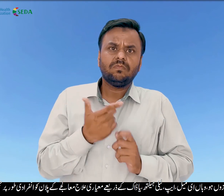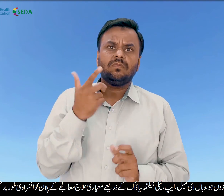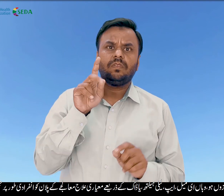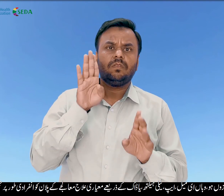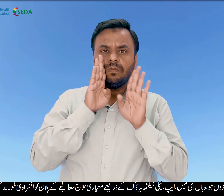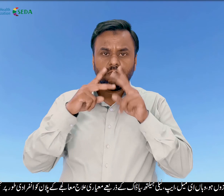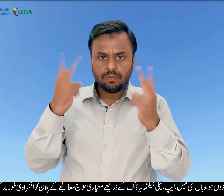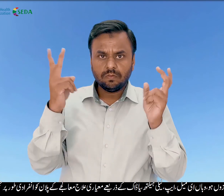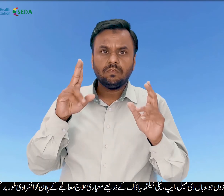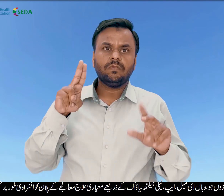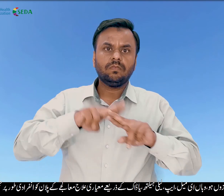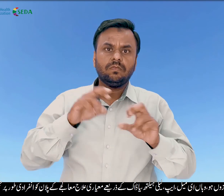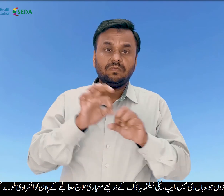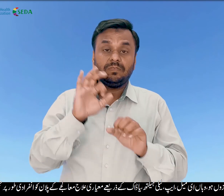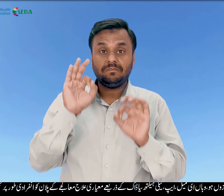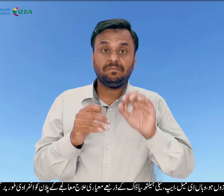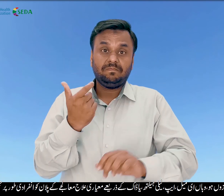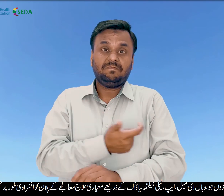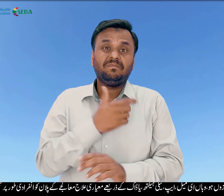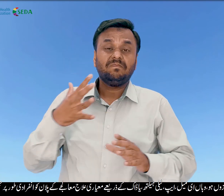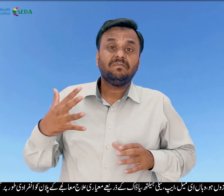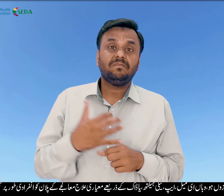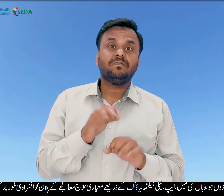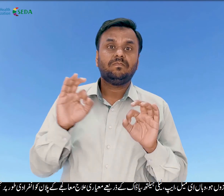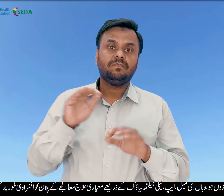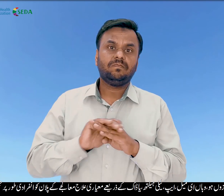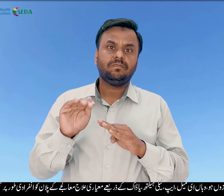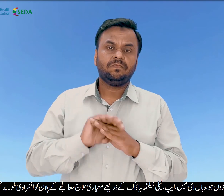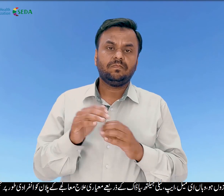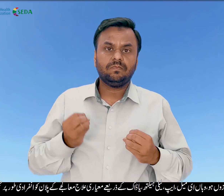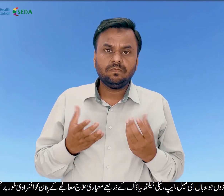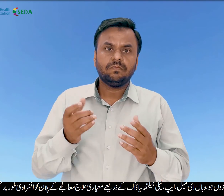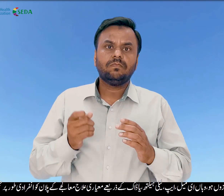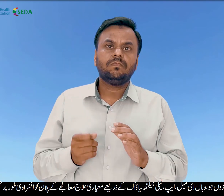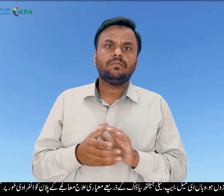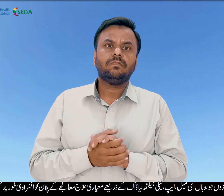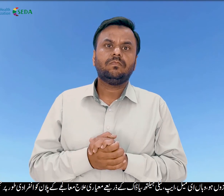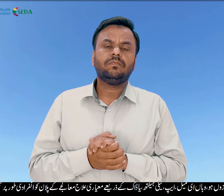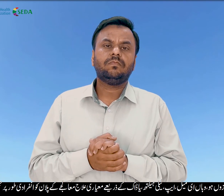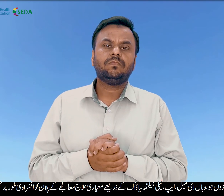معیاری علاج معالجے کے پلان کو انفرادی طور پر تجویز کرنا۔